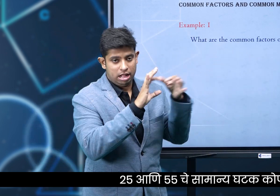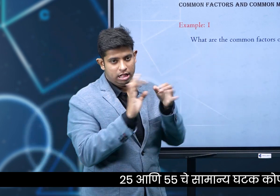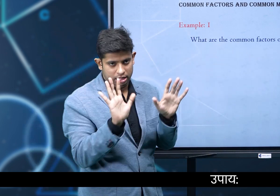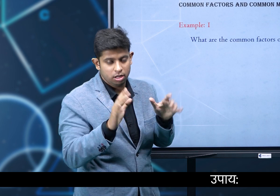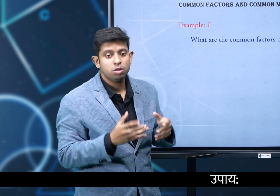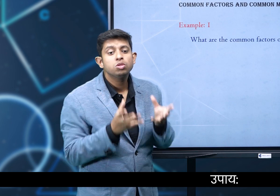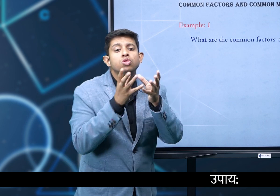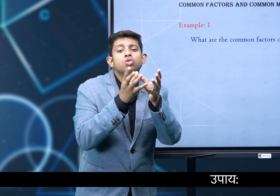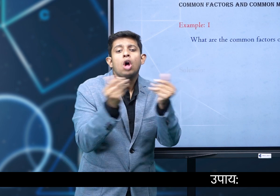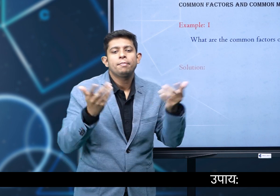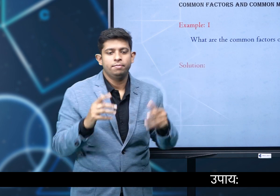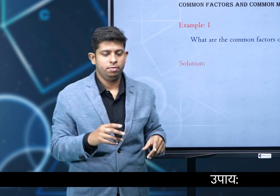उपाय.